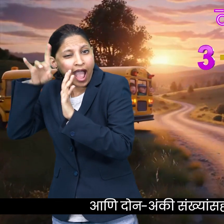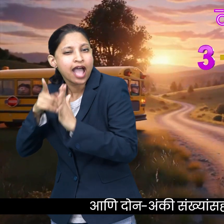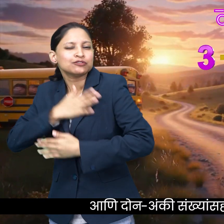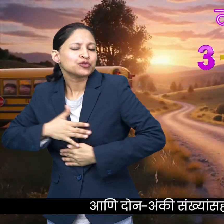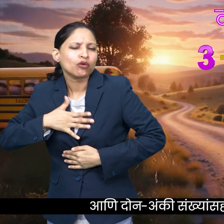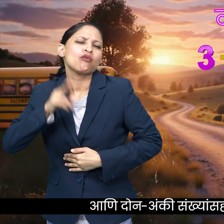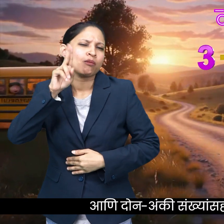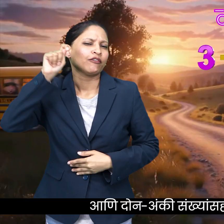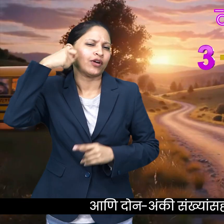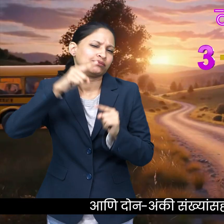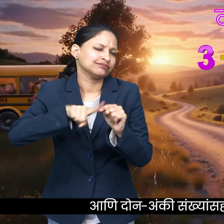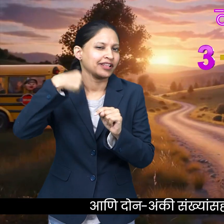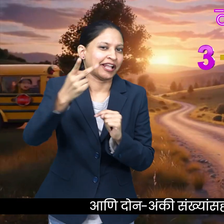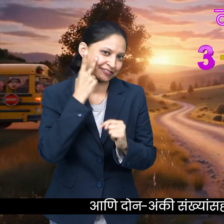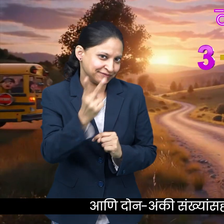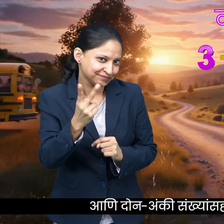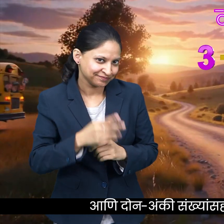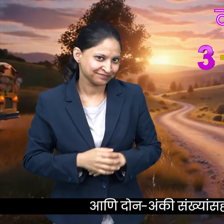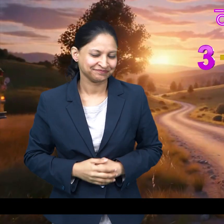देखील होती.